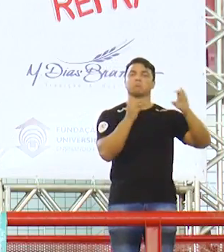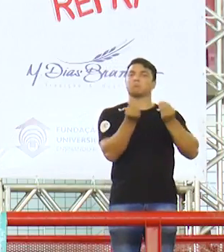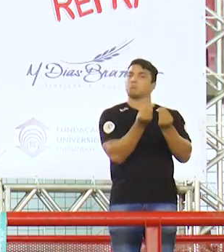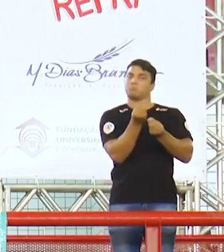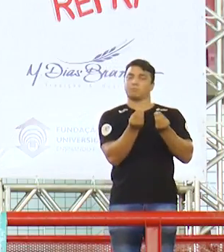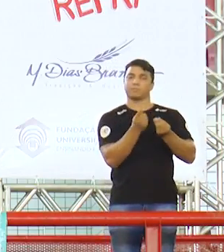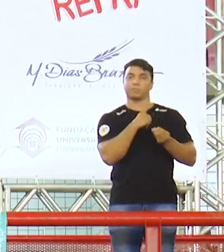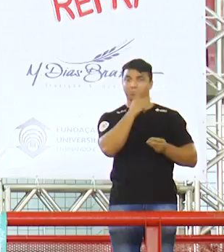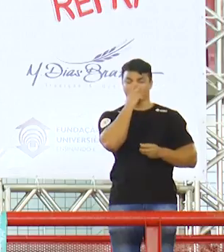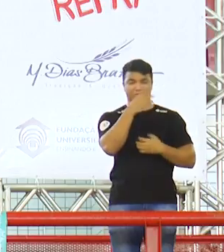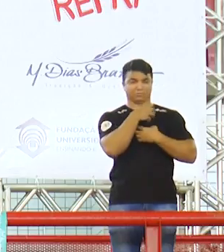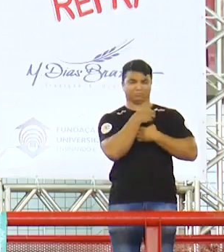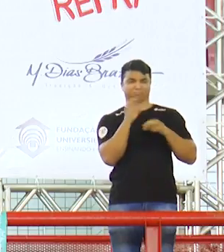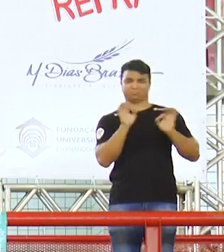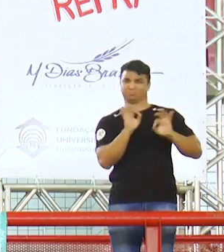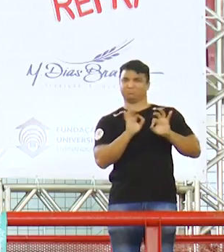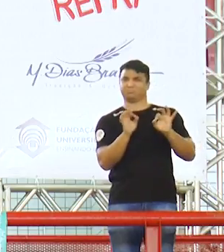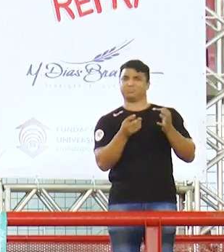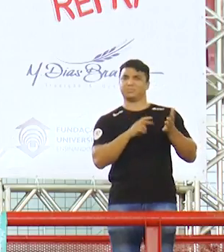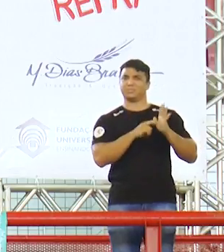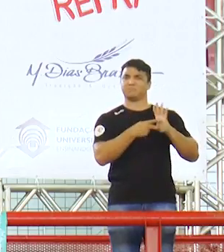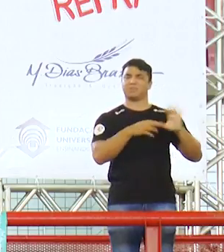ou podem nem sentido ter, né?